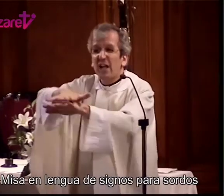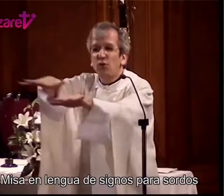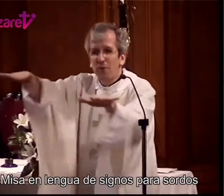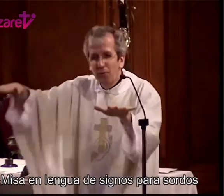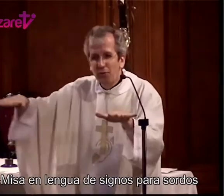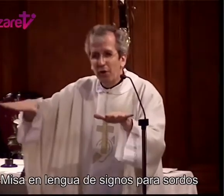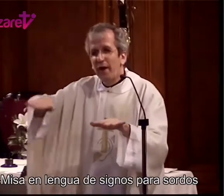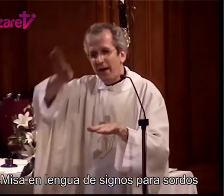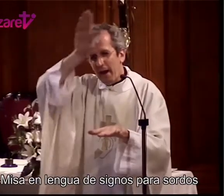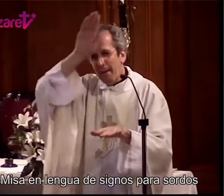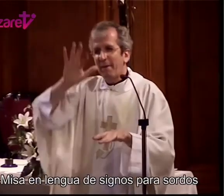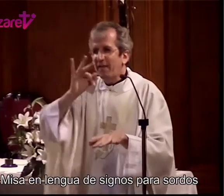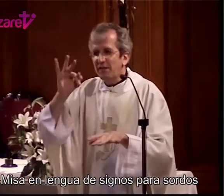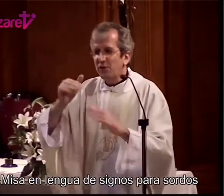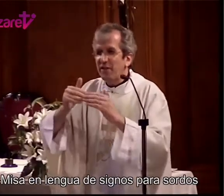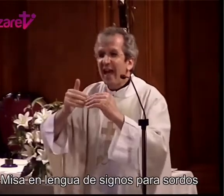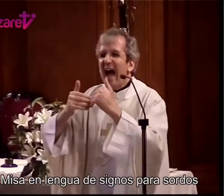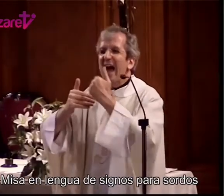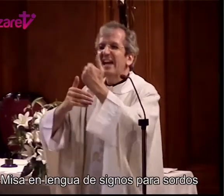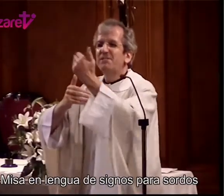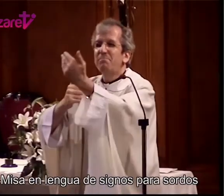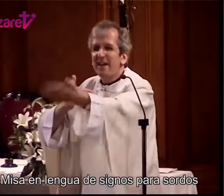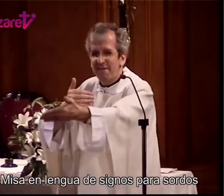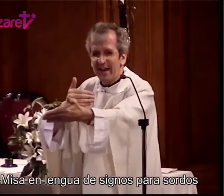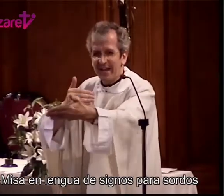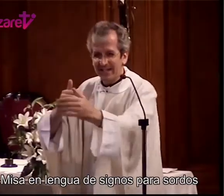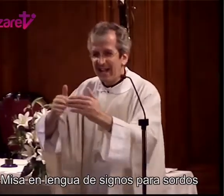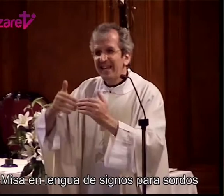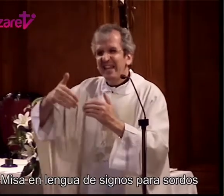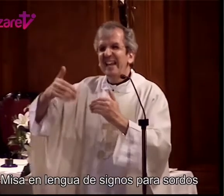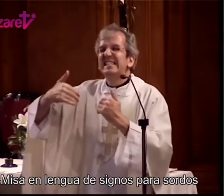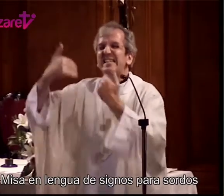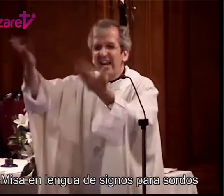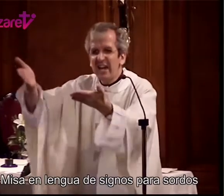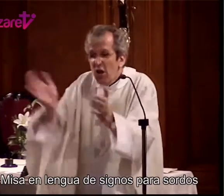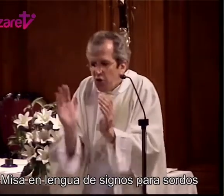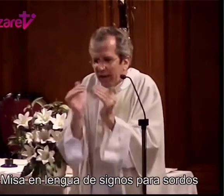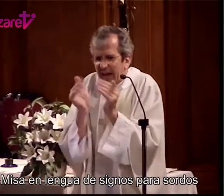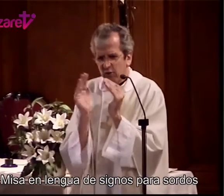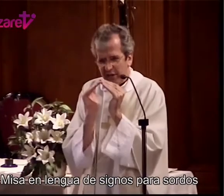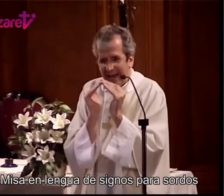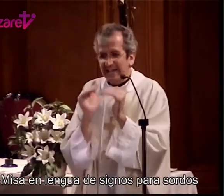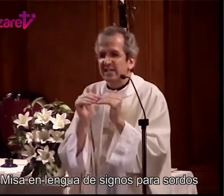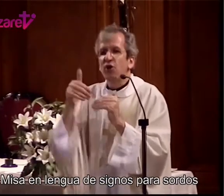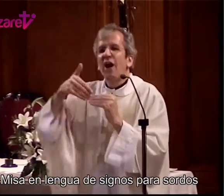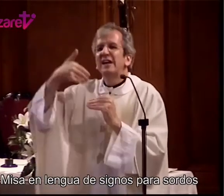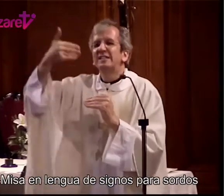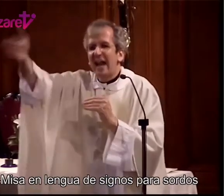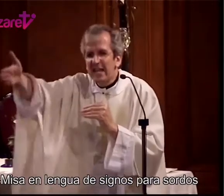el mundo. El Papa Francisco dice, a las periferias, ir, salir, no quedarnos en casa, sino salir más